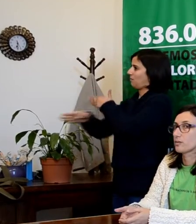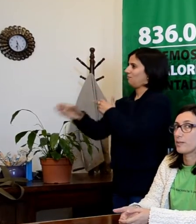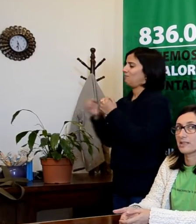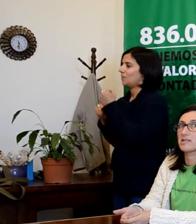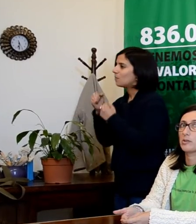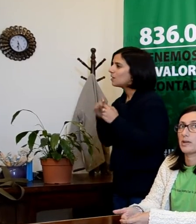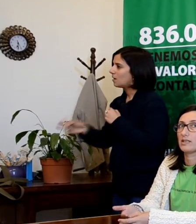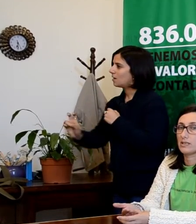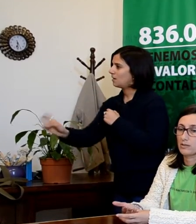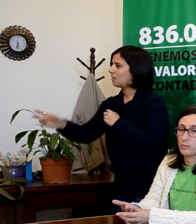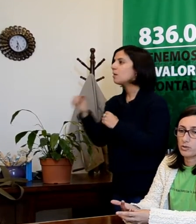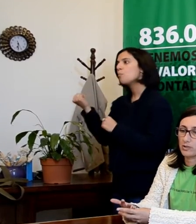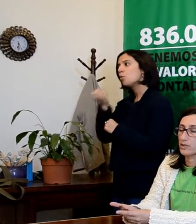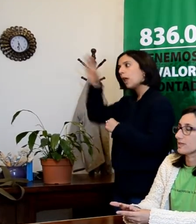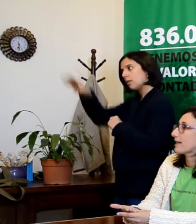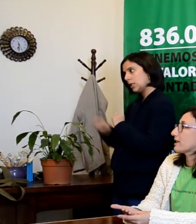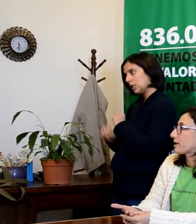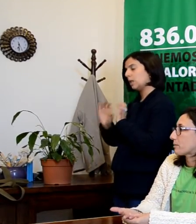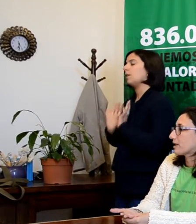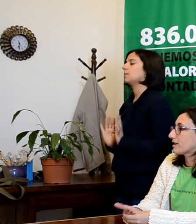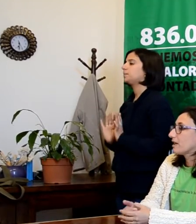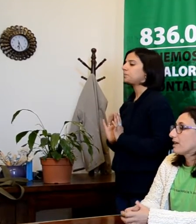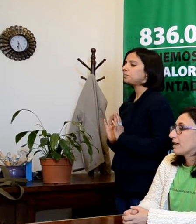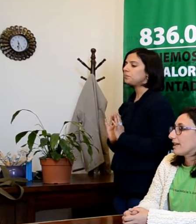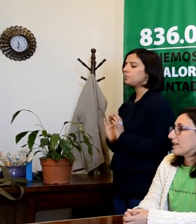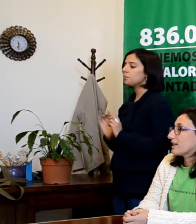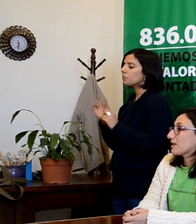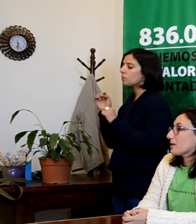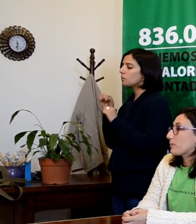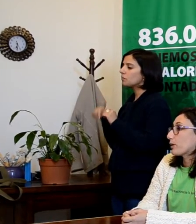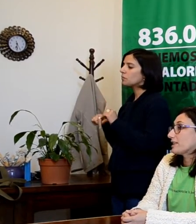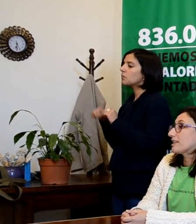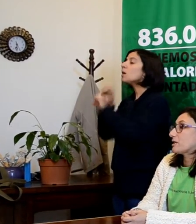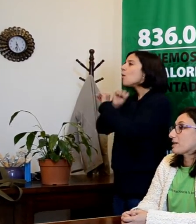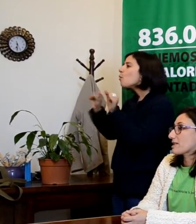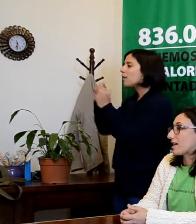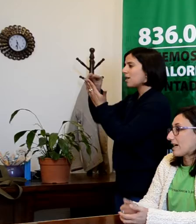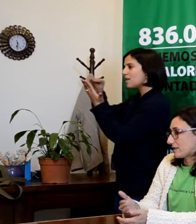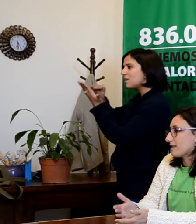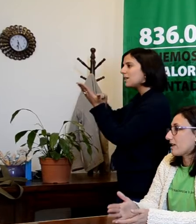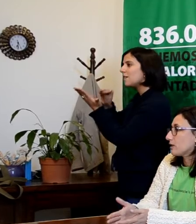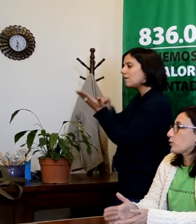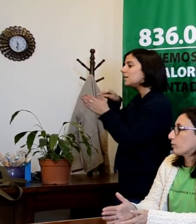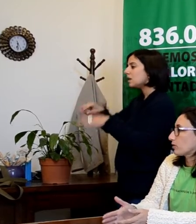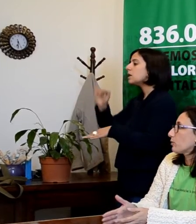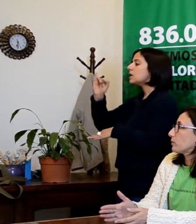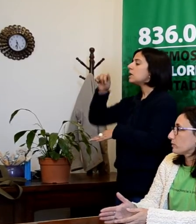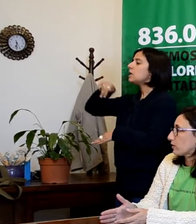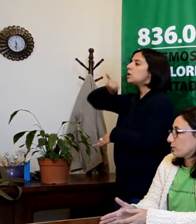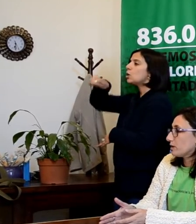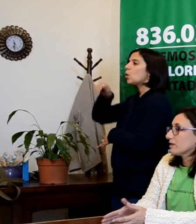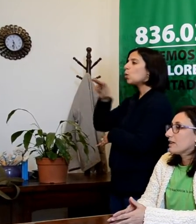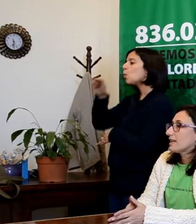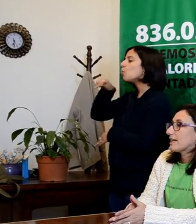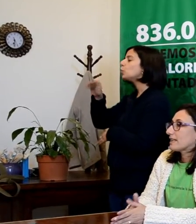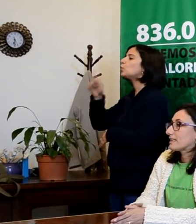menor participe y mucho menos entregarle la remera. Pueden inscribirse a través de